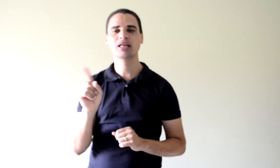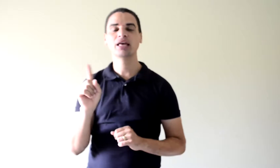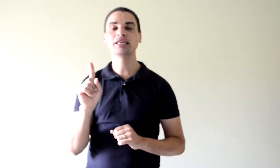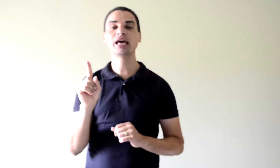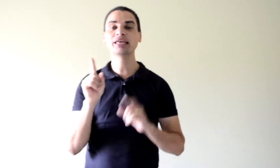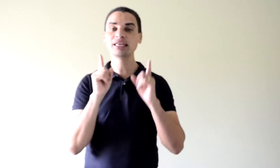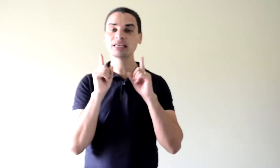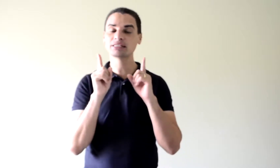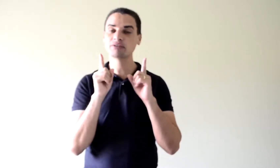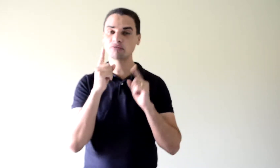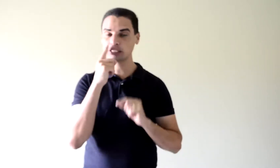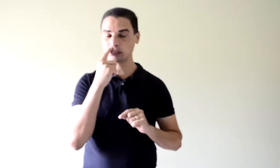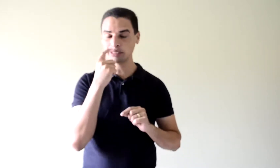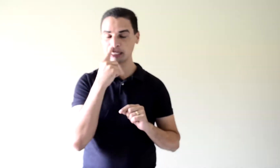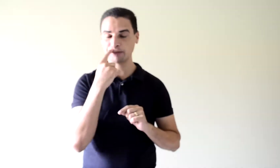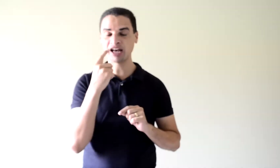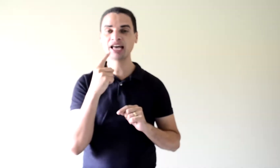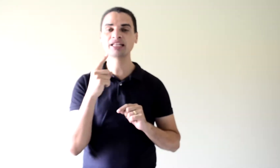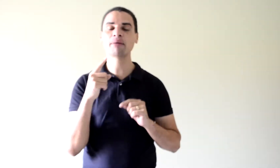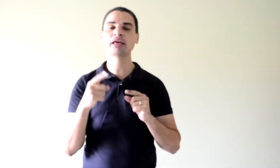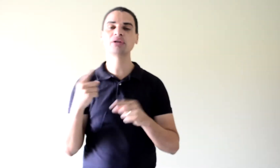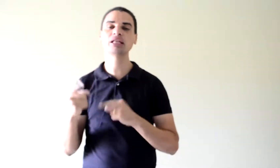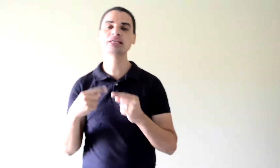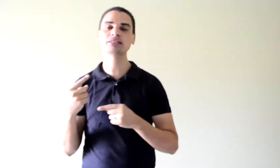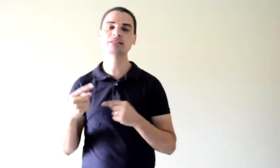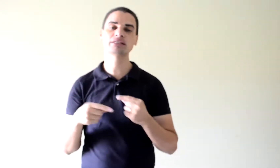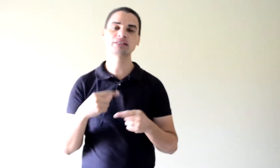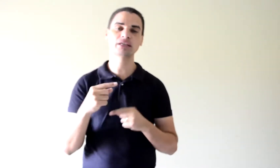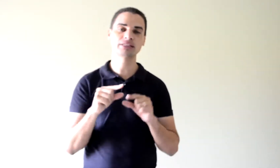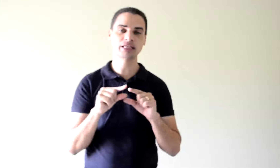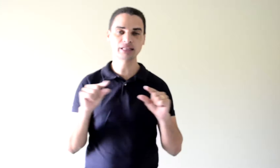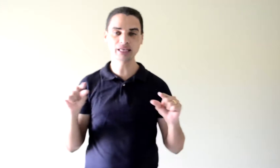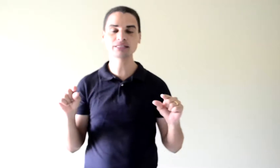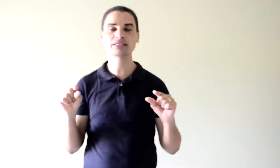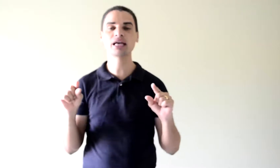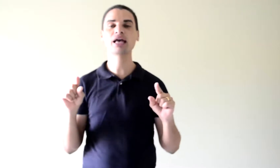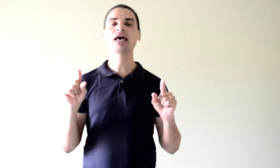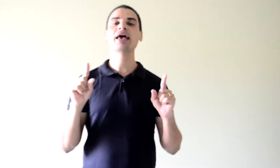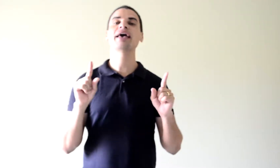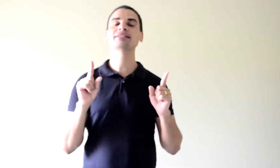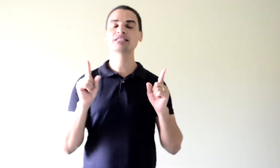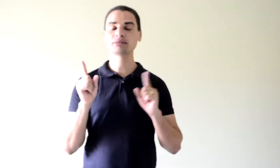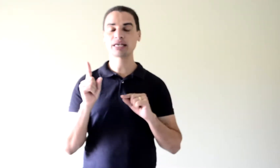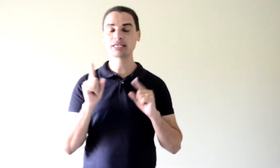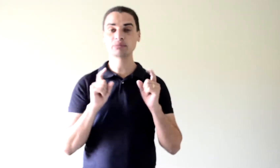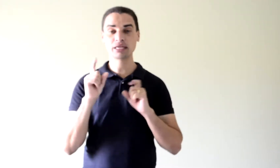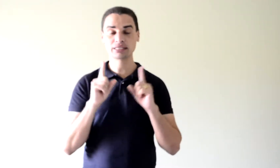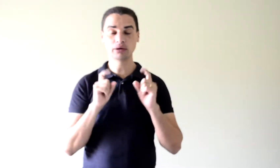E aí, se vocês observarem, na maioria das sentenças, né, essa expressão